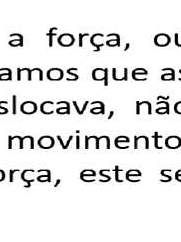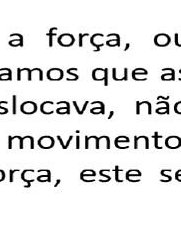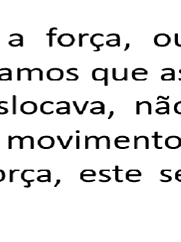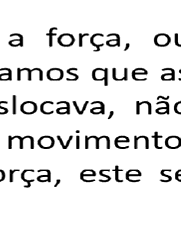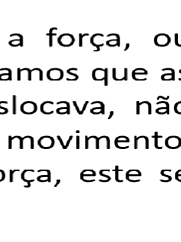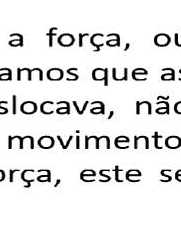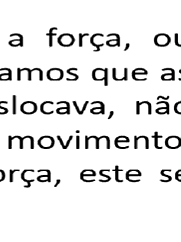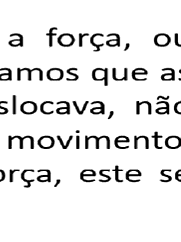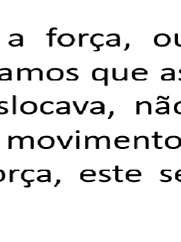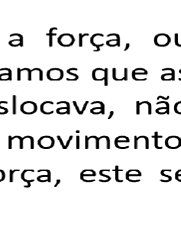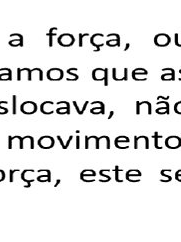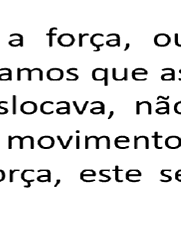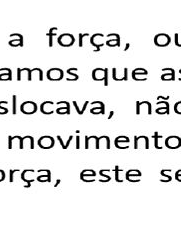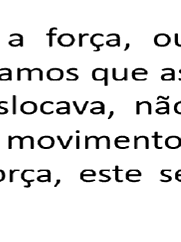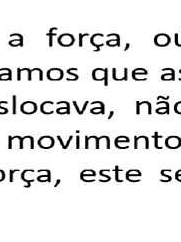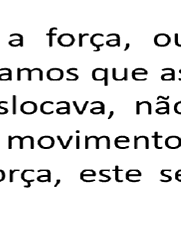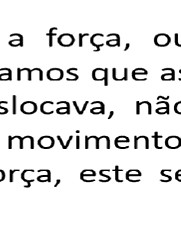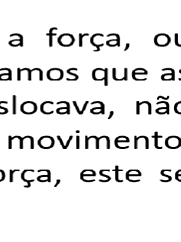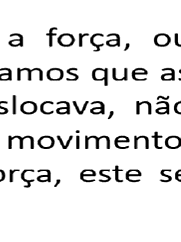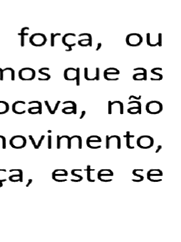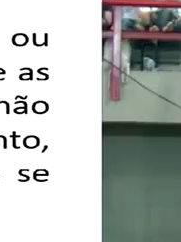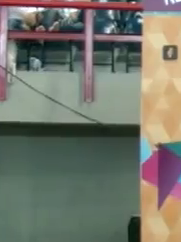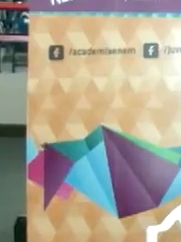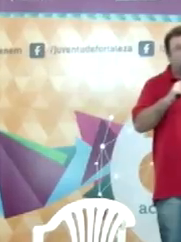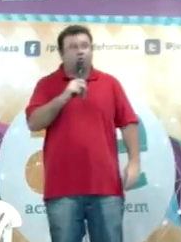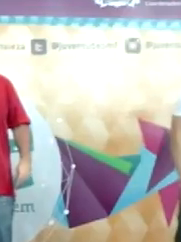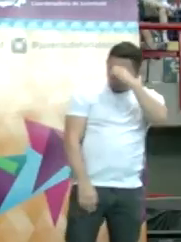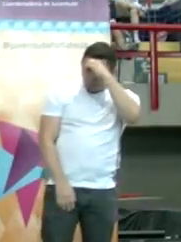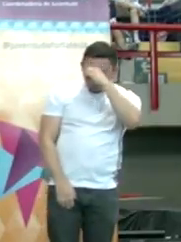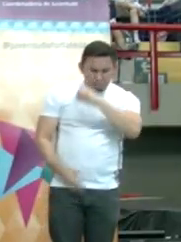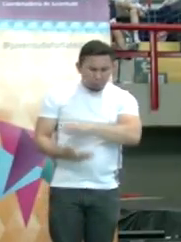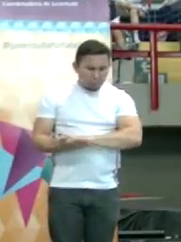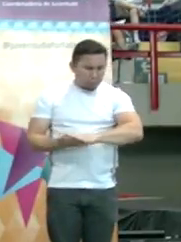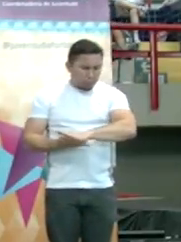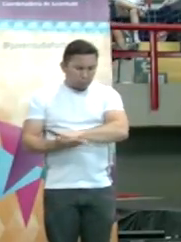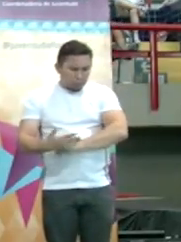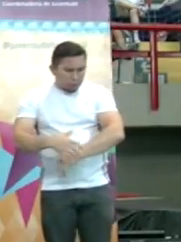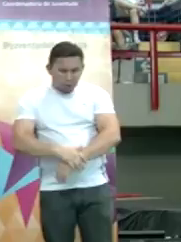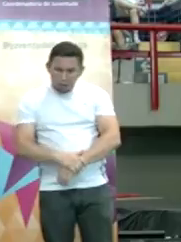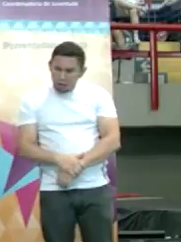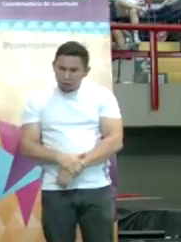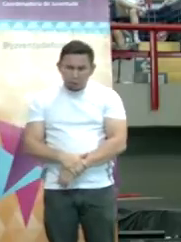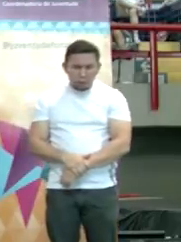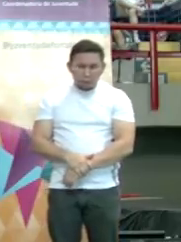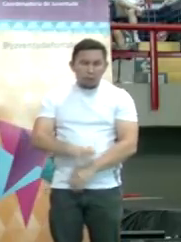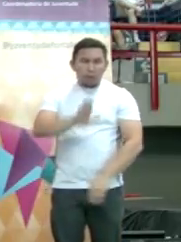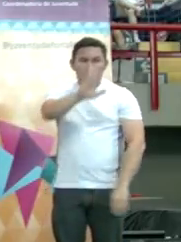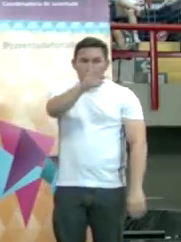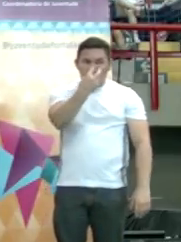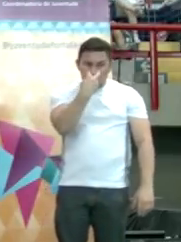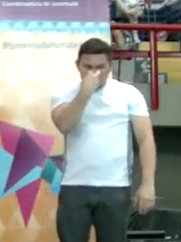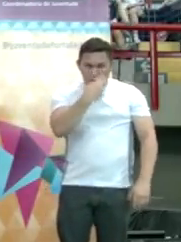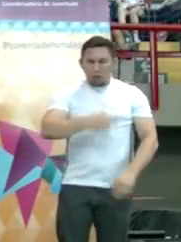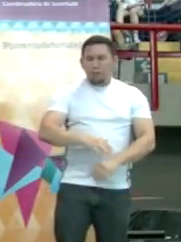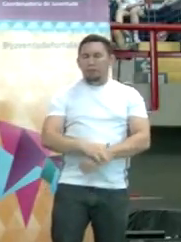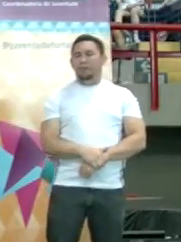relação ao contato. Continuo sem entender. Continuo sem entender. Olhe para cá.